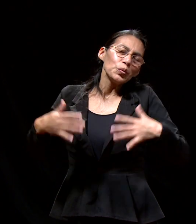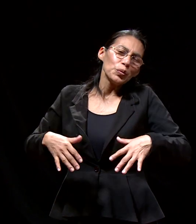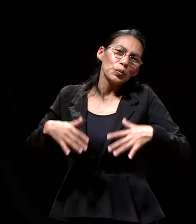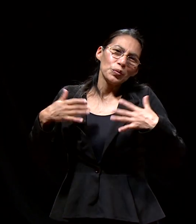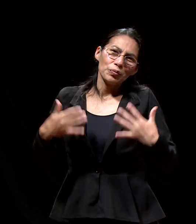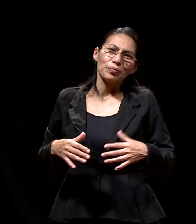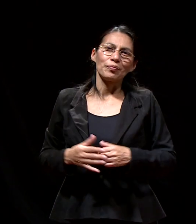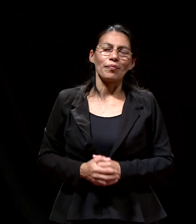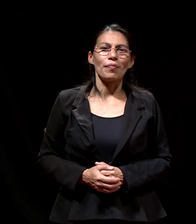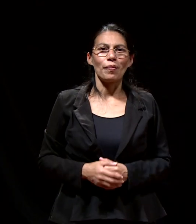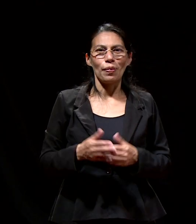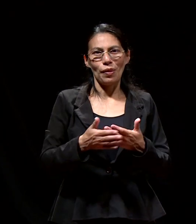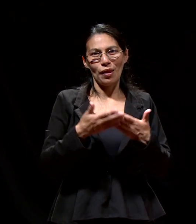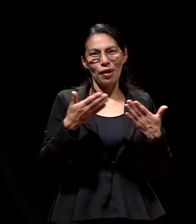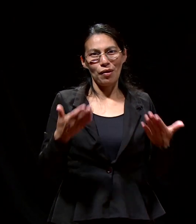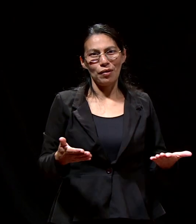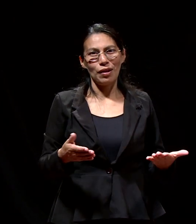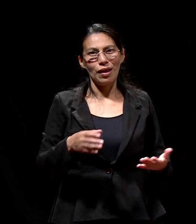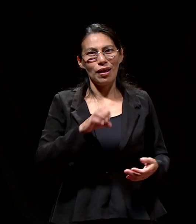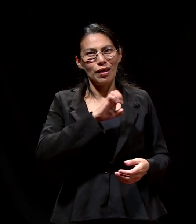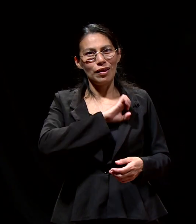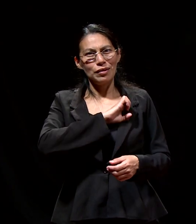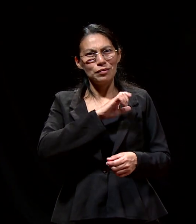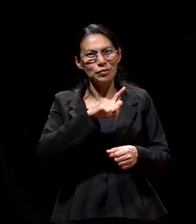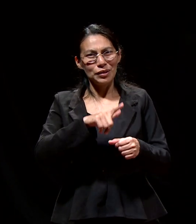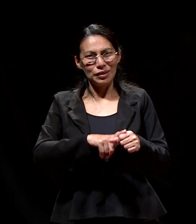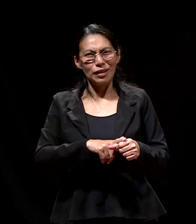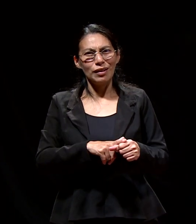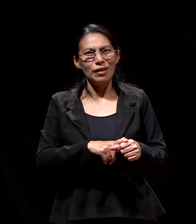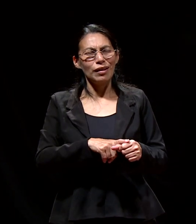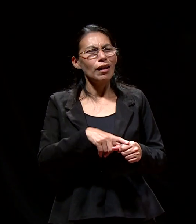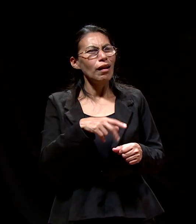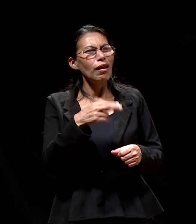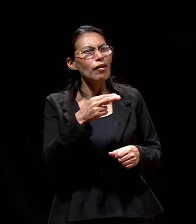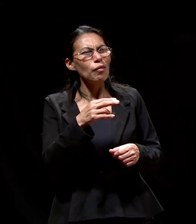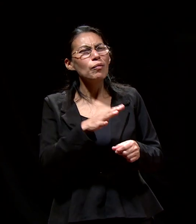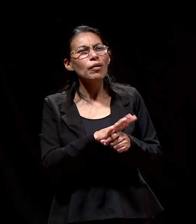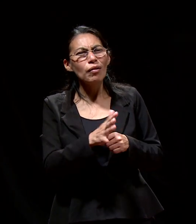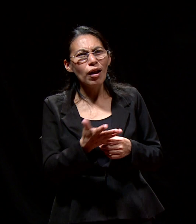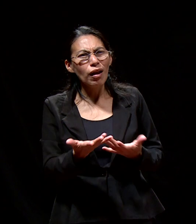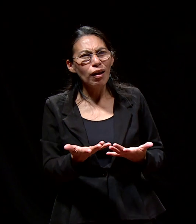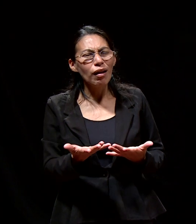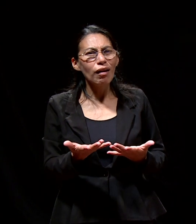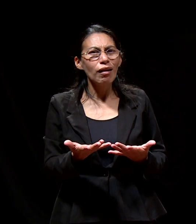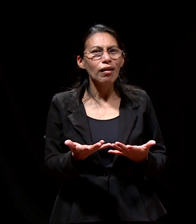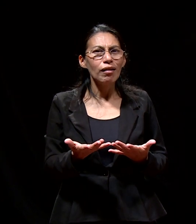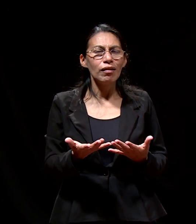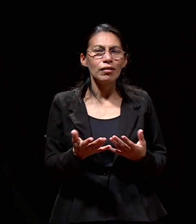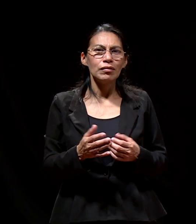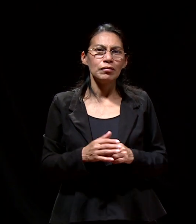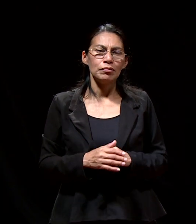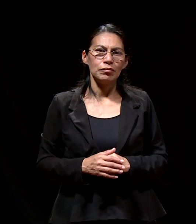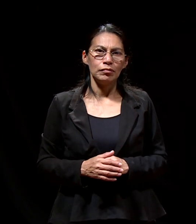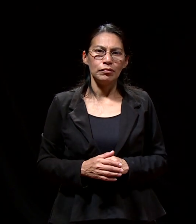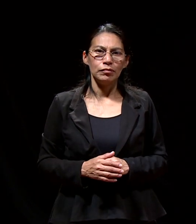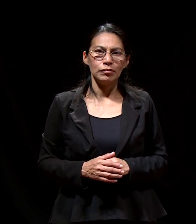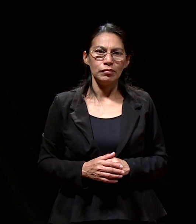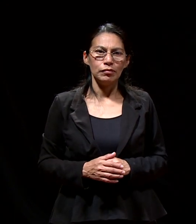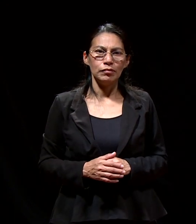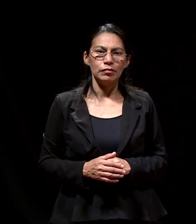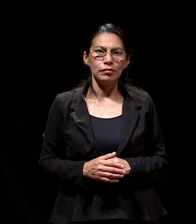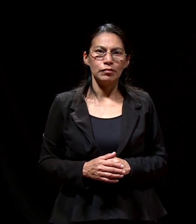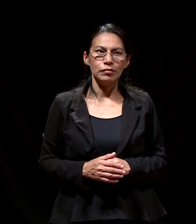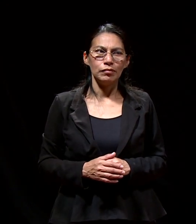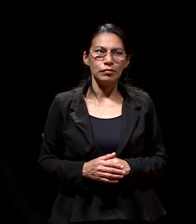mientras escuchamos un especial cómo se llama el especial que vamos a escuchar hoy